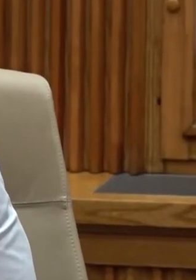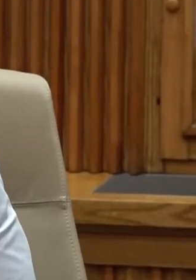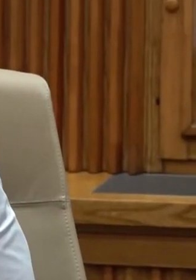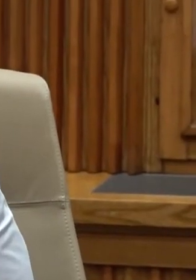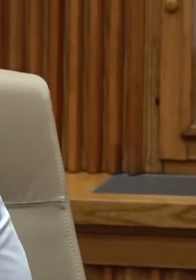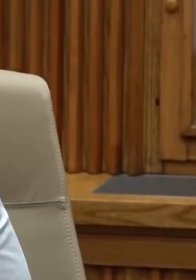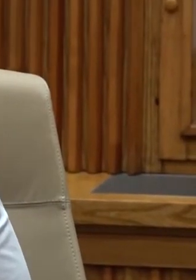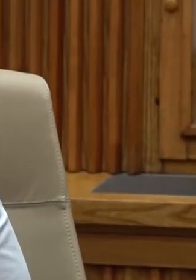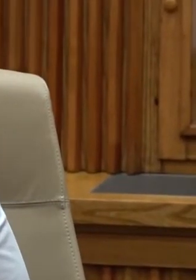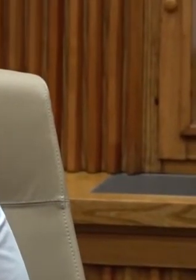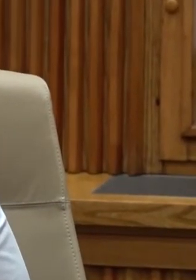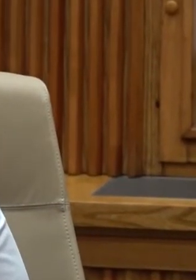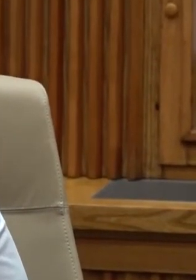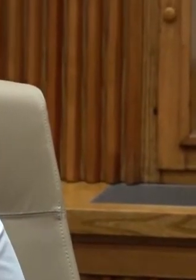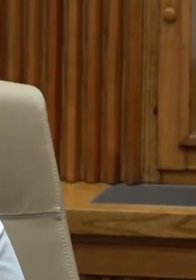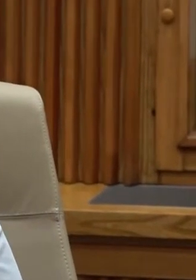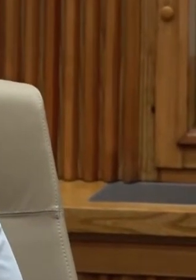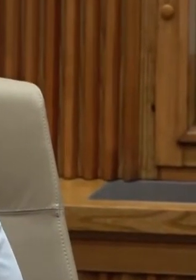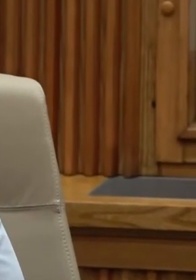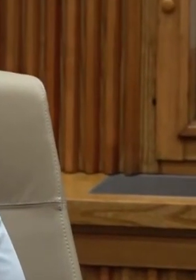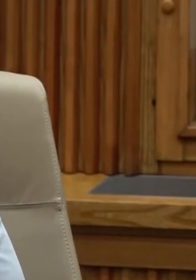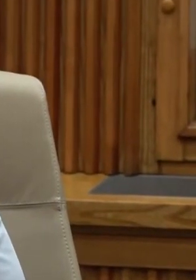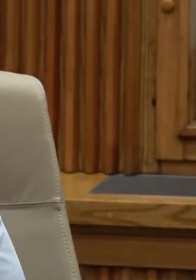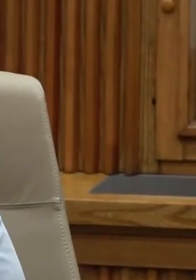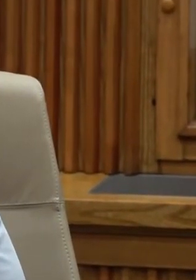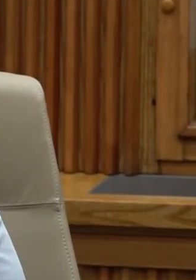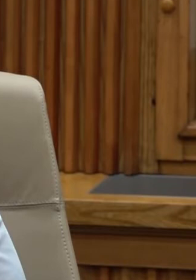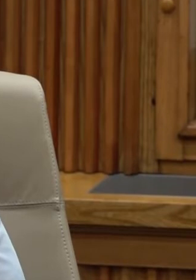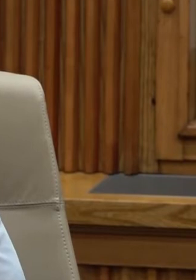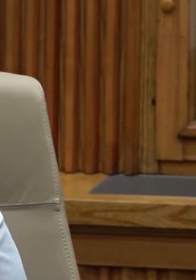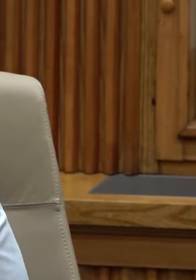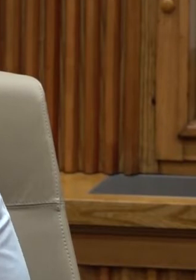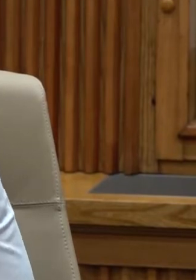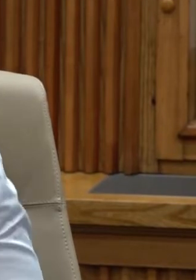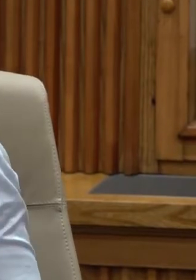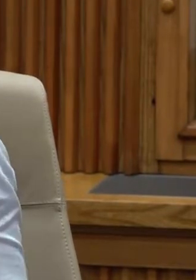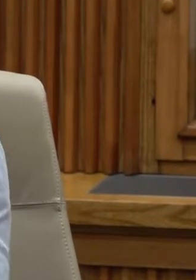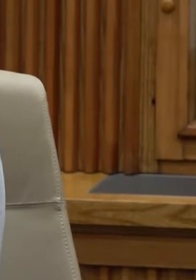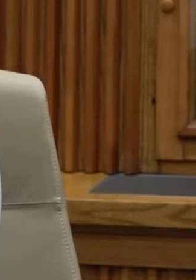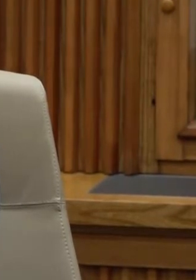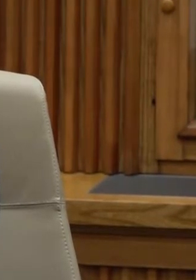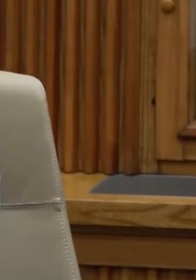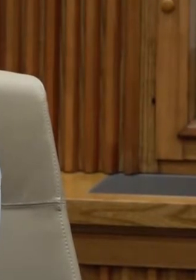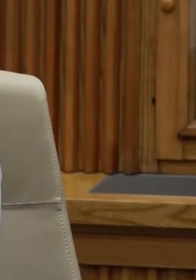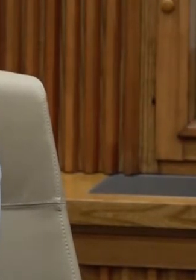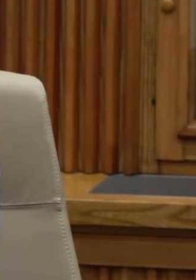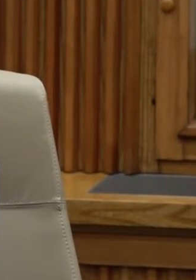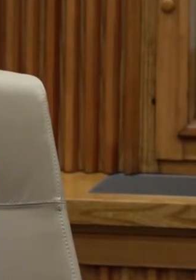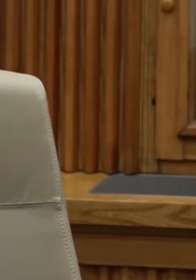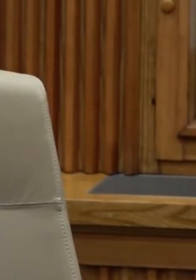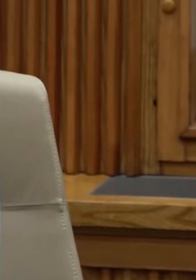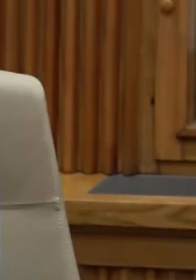bolj nemotena, in seveda pozorno spremljamo tudi situacijo, ki nastaja pri določenih izpadih v